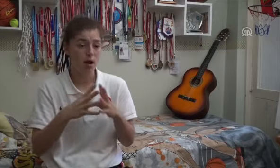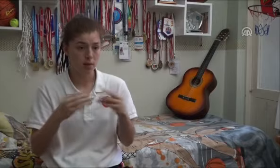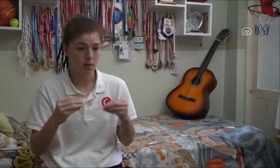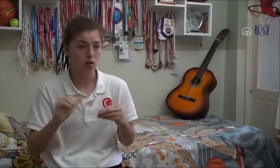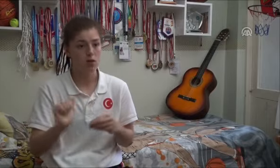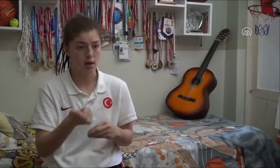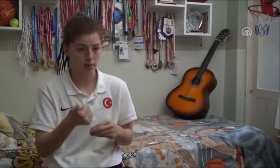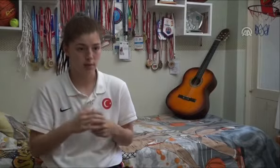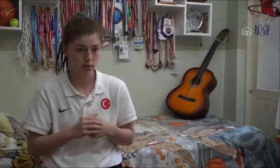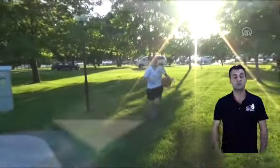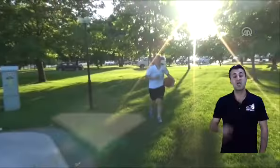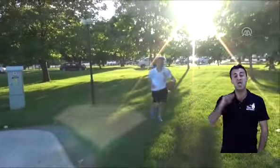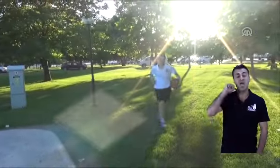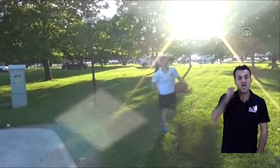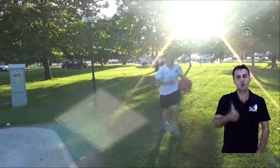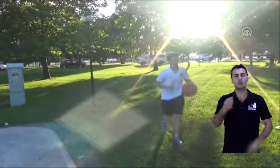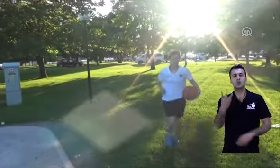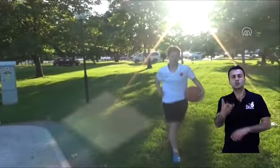kaybetmek.